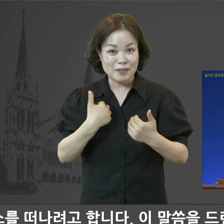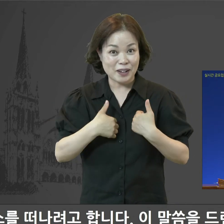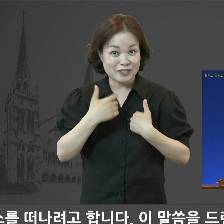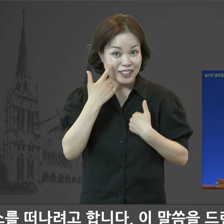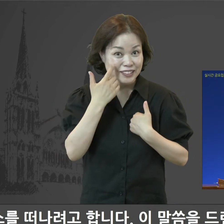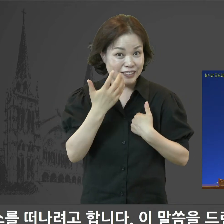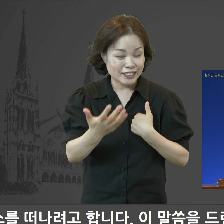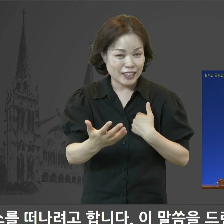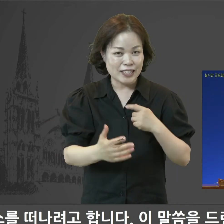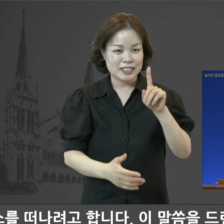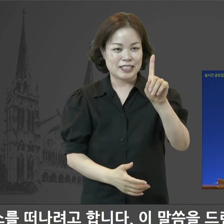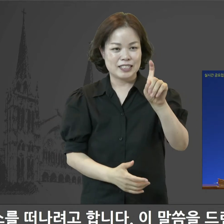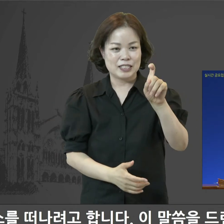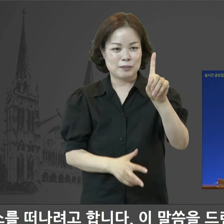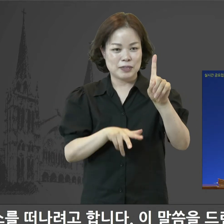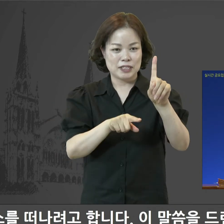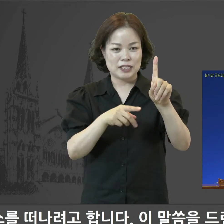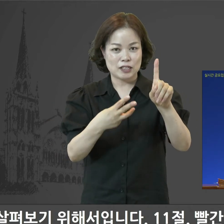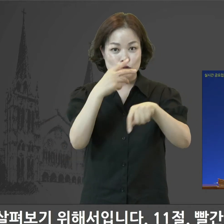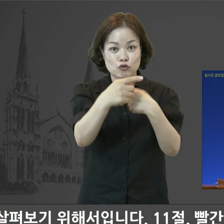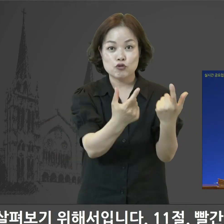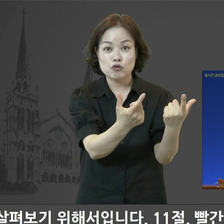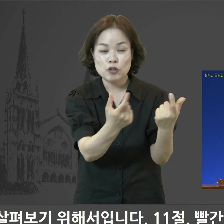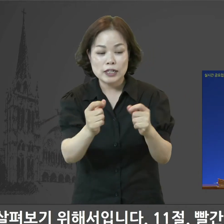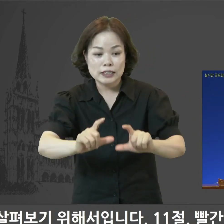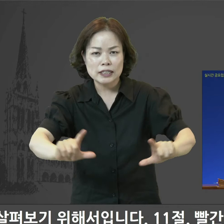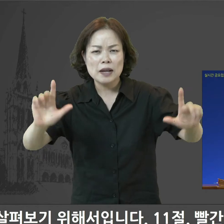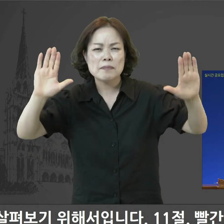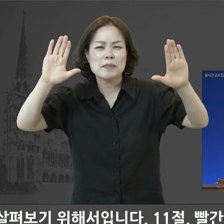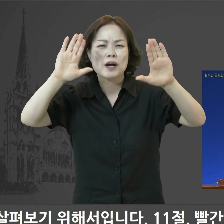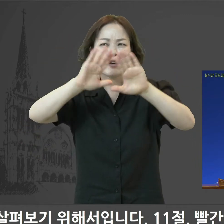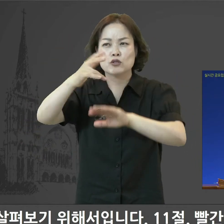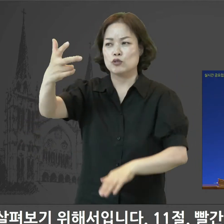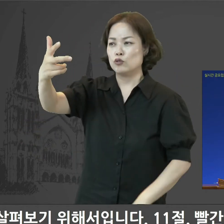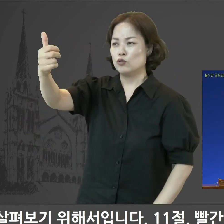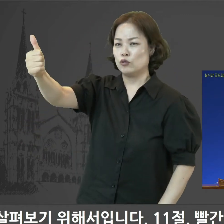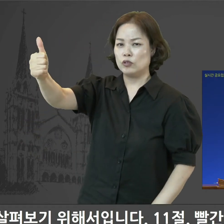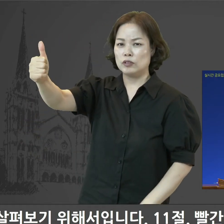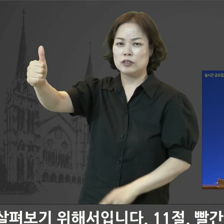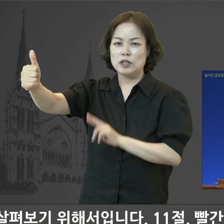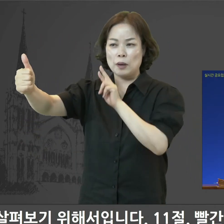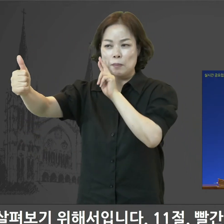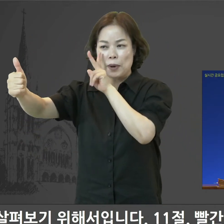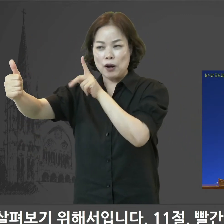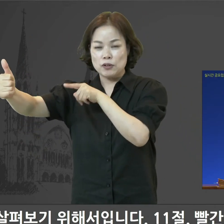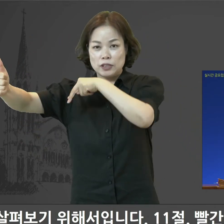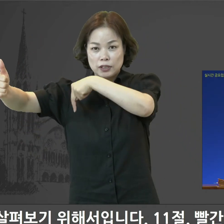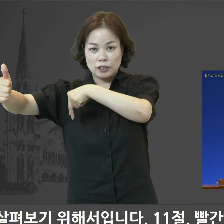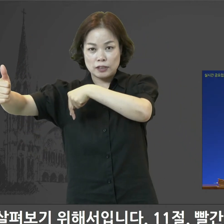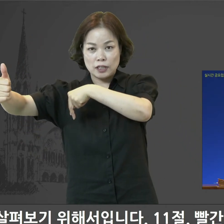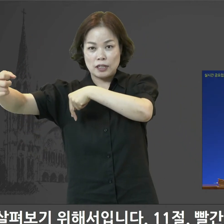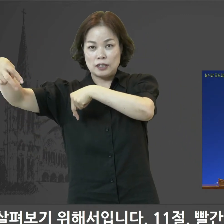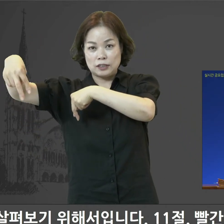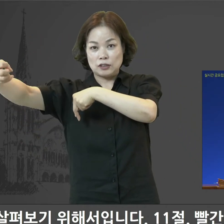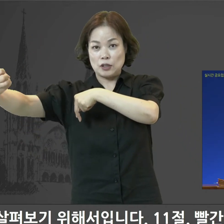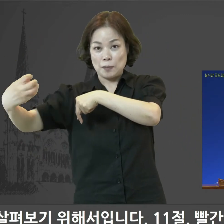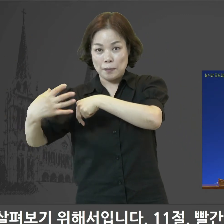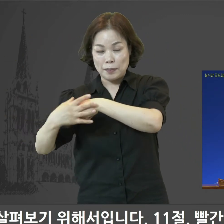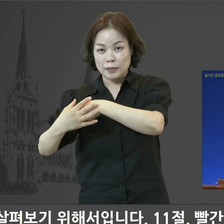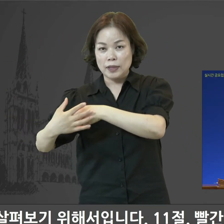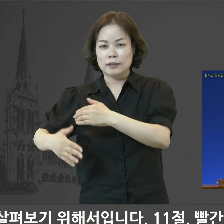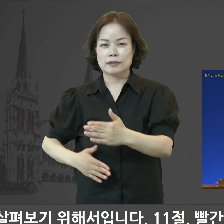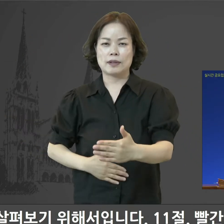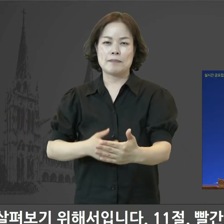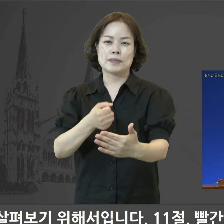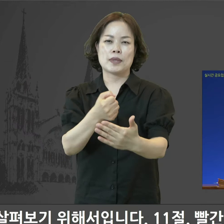않으세요? 자, 11절 같이 읽겠습니다. 그날 밤에 주께서 바울 곁에 서서 이르시되